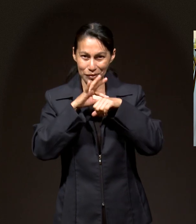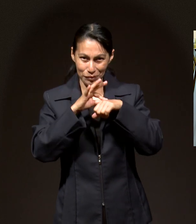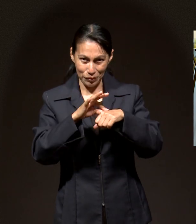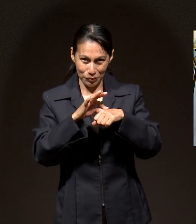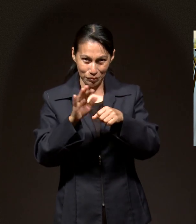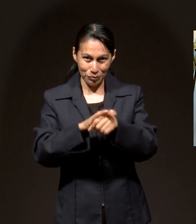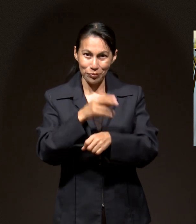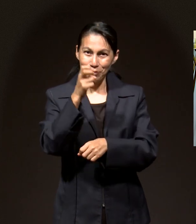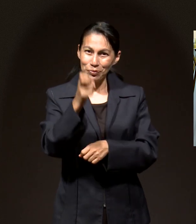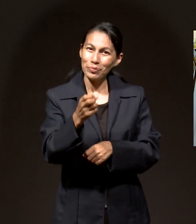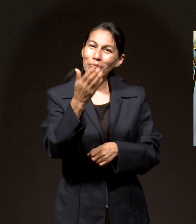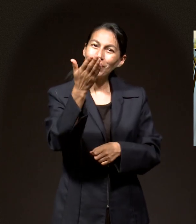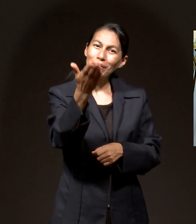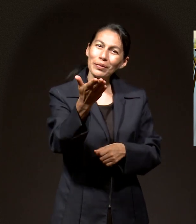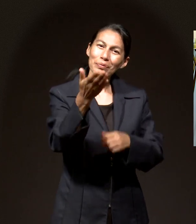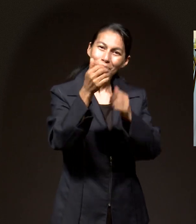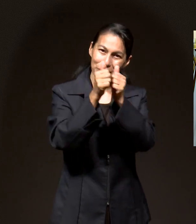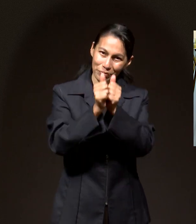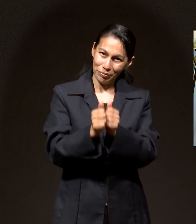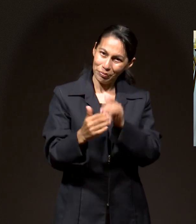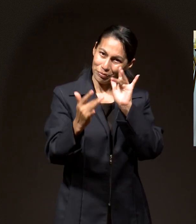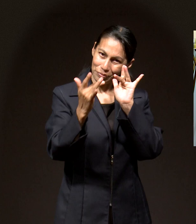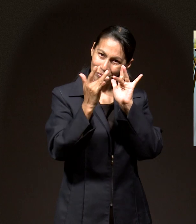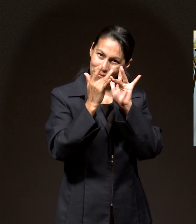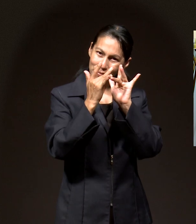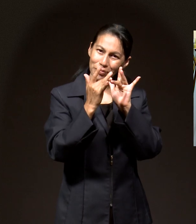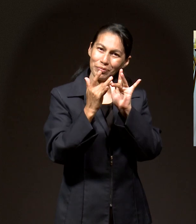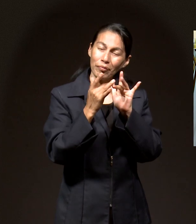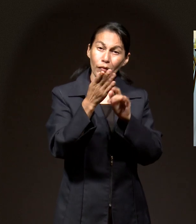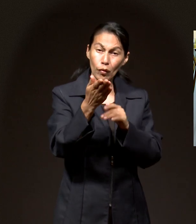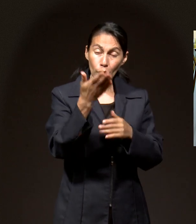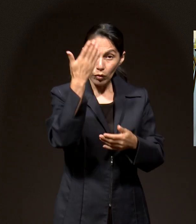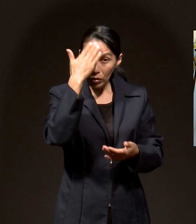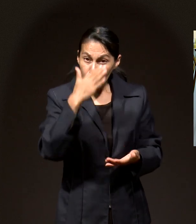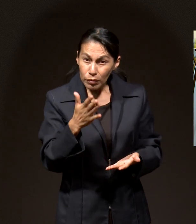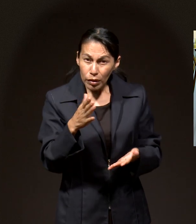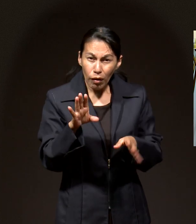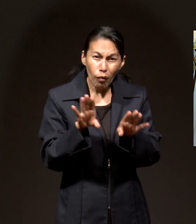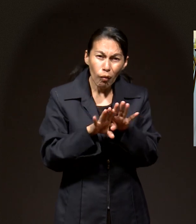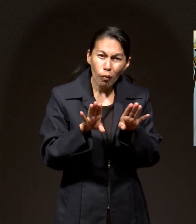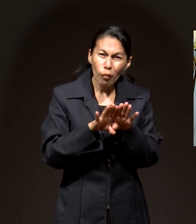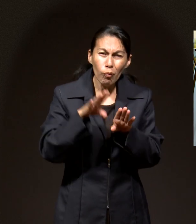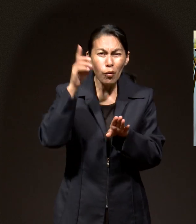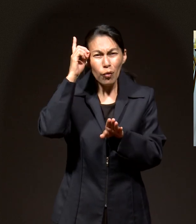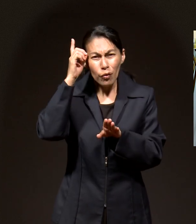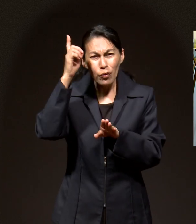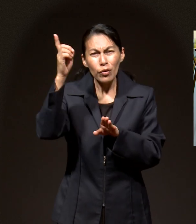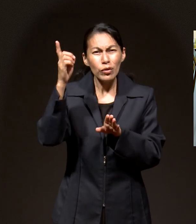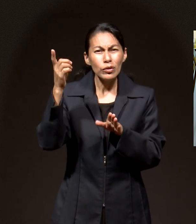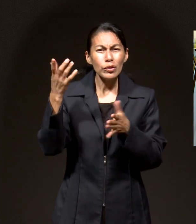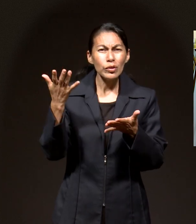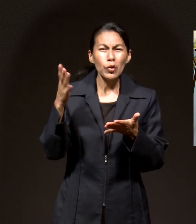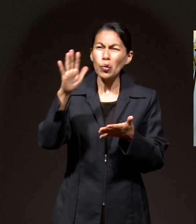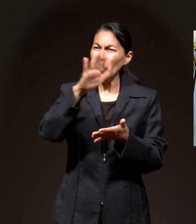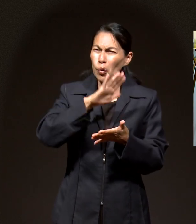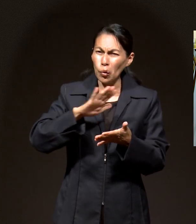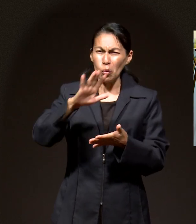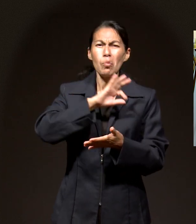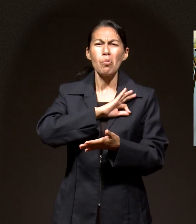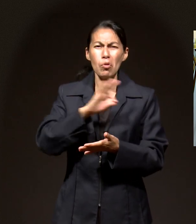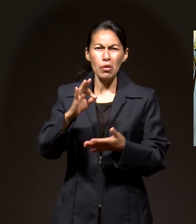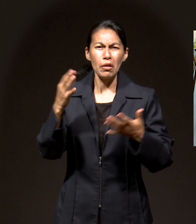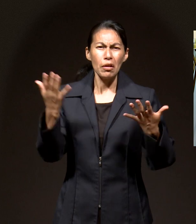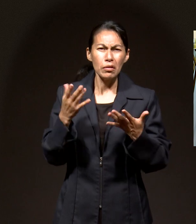ha venido para dar testimonio. Por eso quédate con nosotros para que oigas lo que el Dios de lo imposible